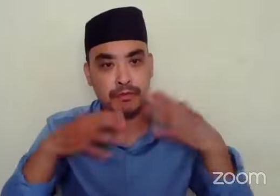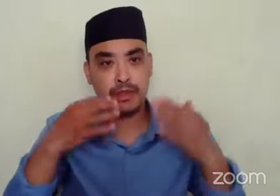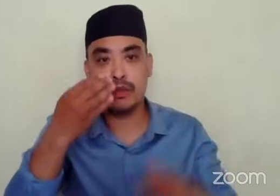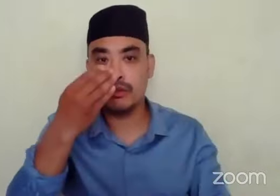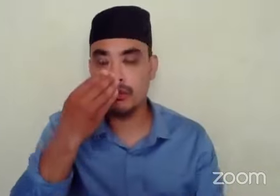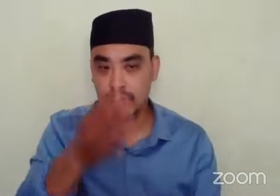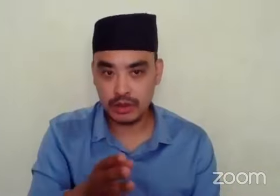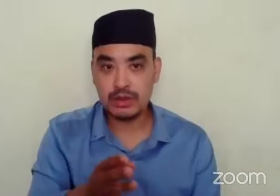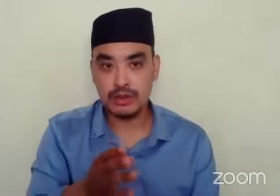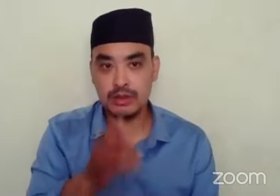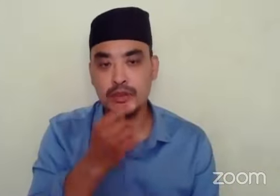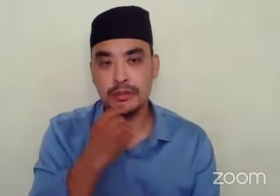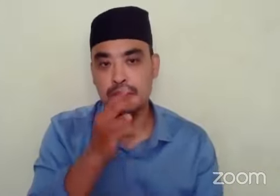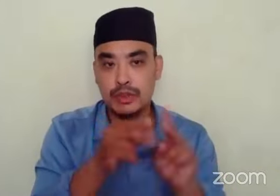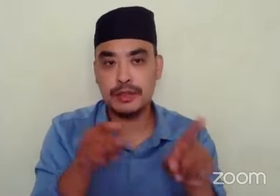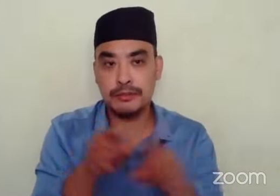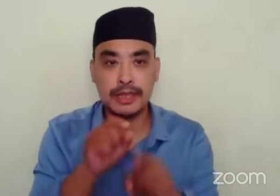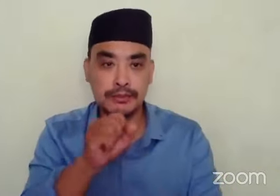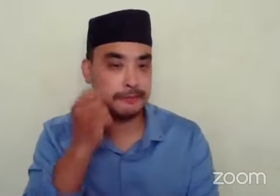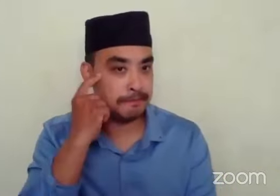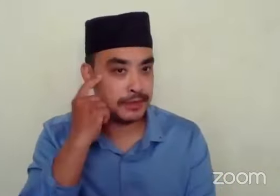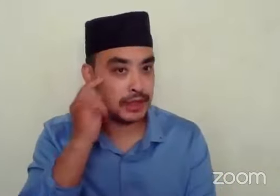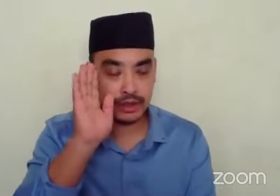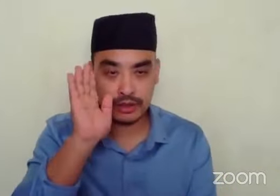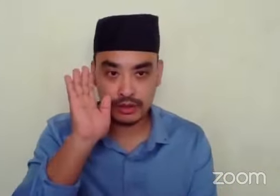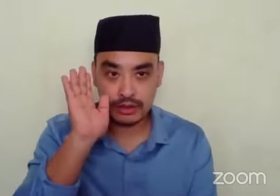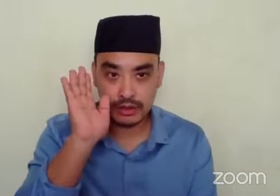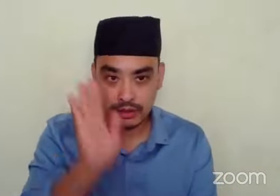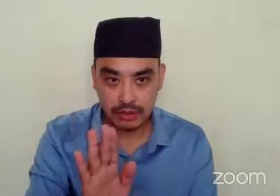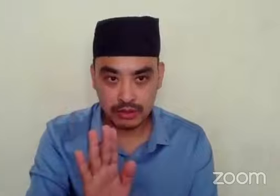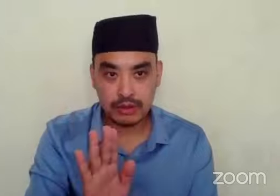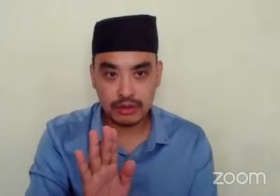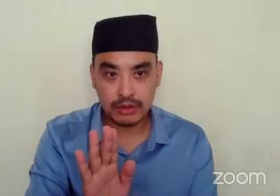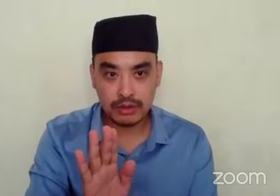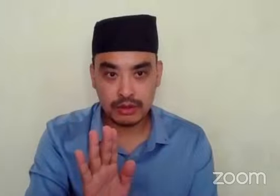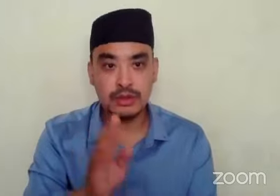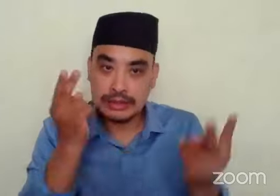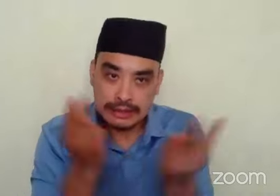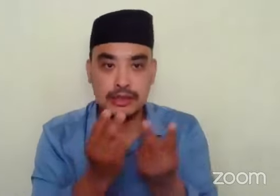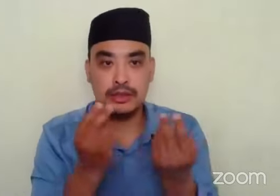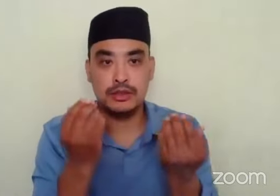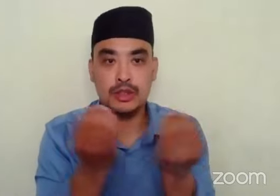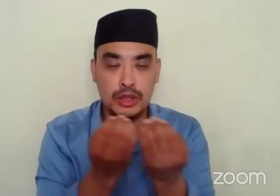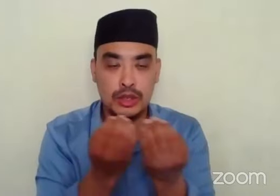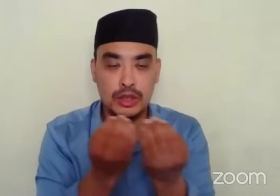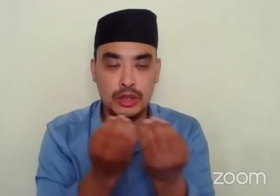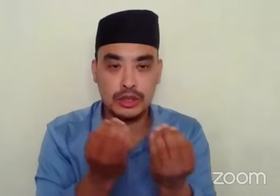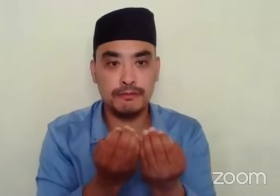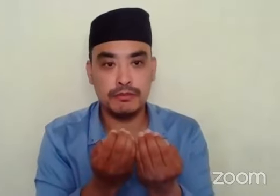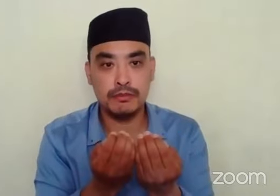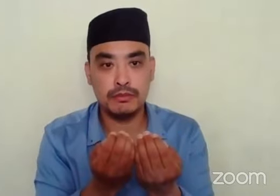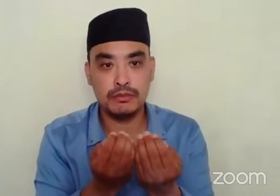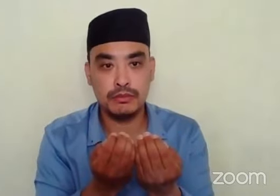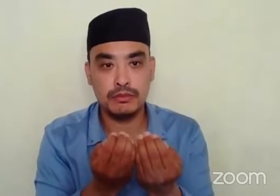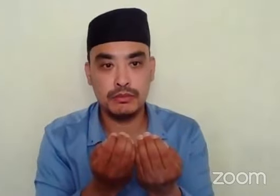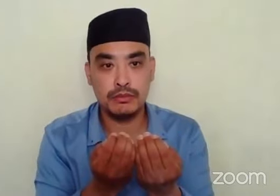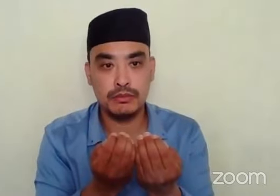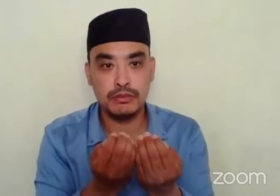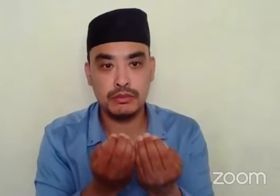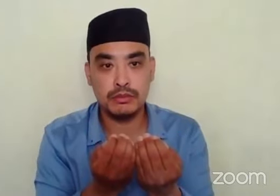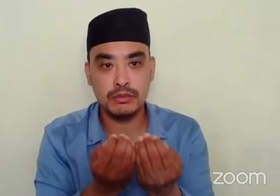हुन्छ भन्ने चाहिँ मलाई लाग्दछ, होइन। त्यस्तै गरेर अब हामीले चाहिँ एउटा यौनको